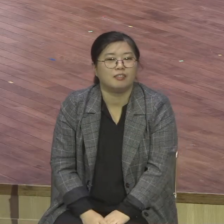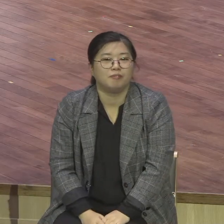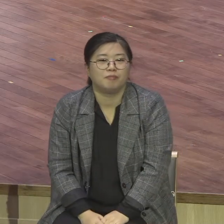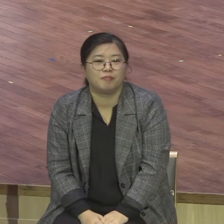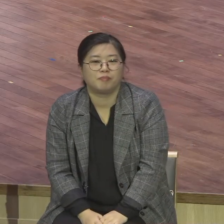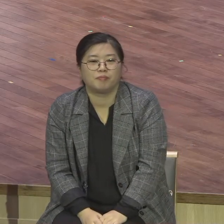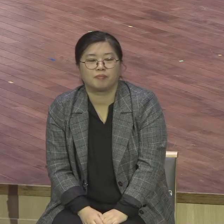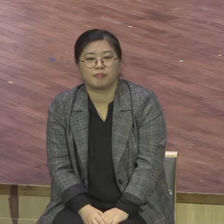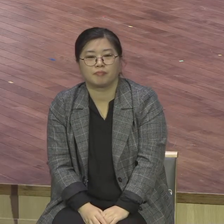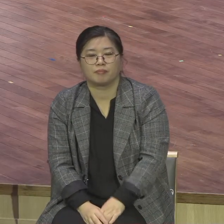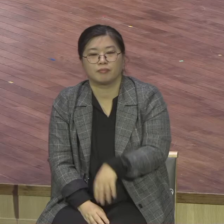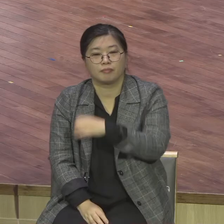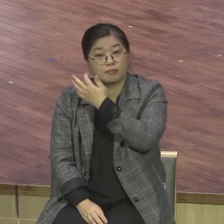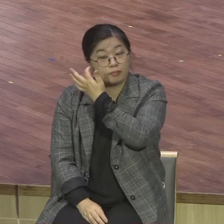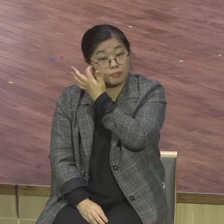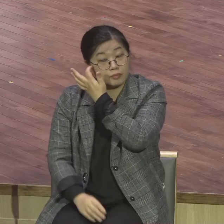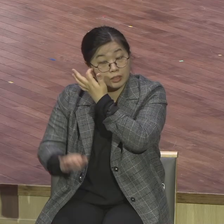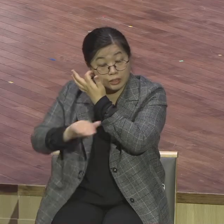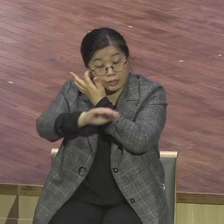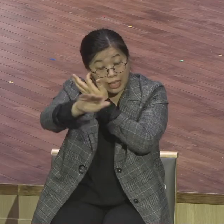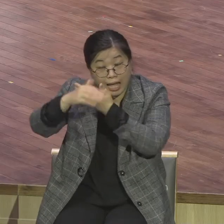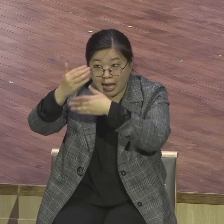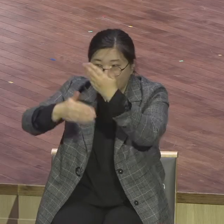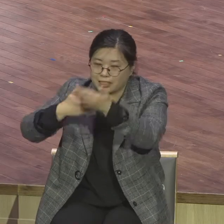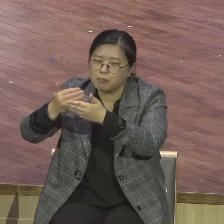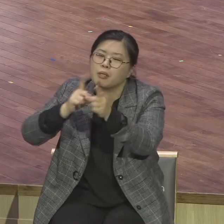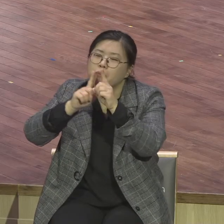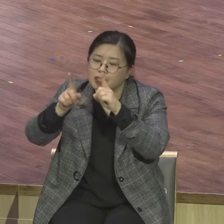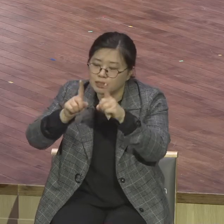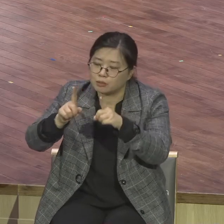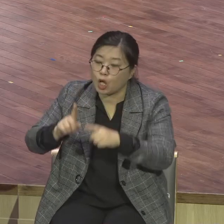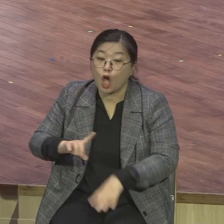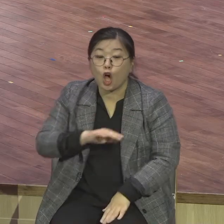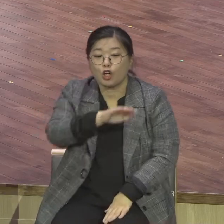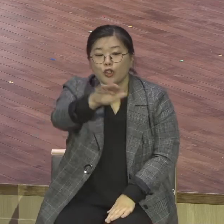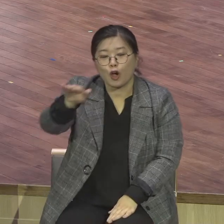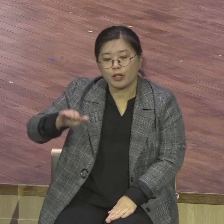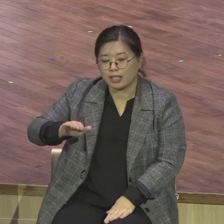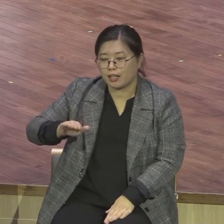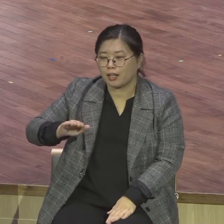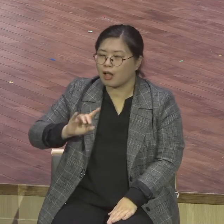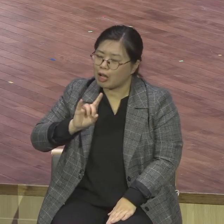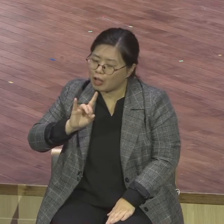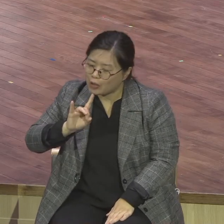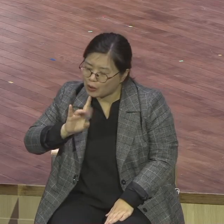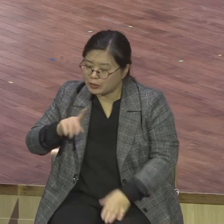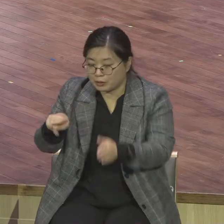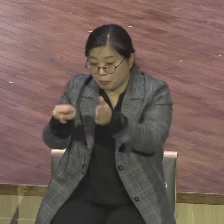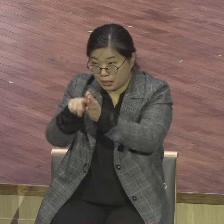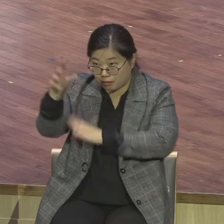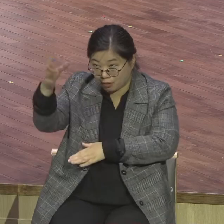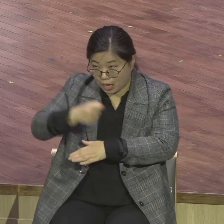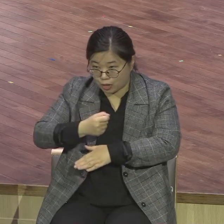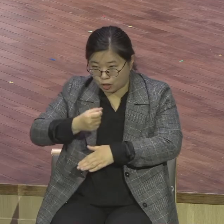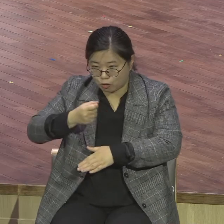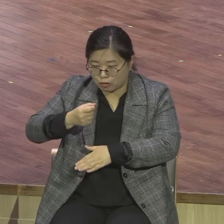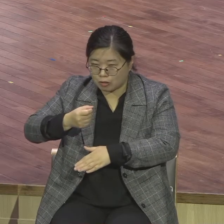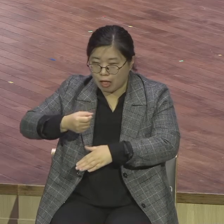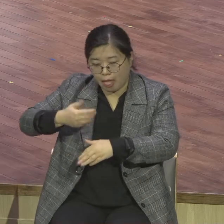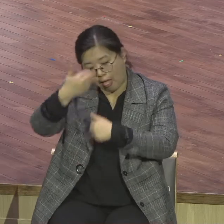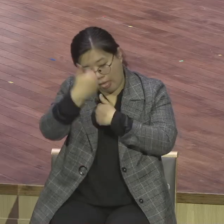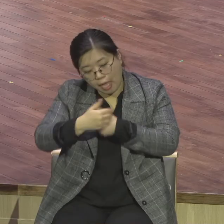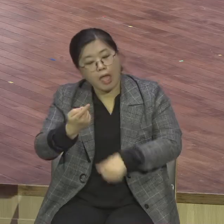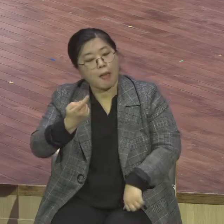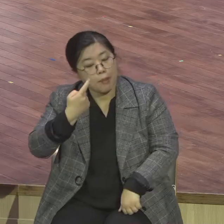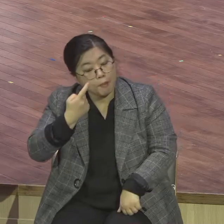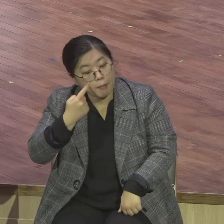채워주신다. 안 구한 것도 다 줘요. 우리 하나님 어떤 분인지 아세요? 하나님 마음에 딱 들면 구하지도 않은 것도